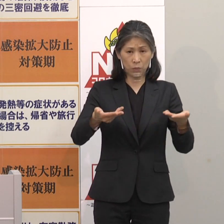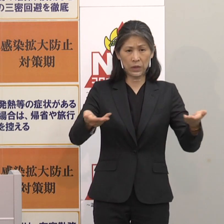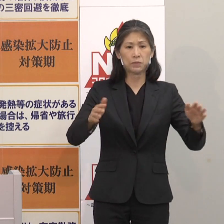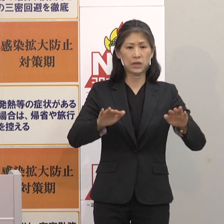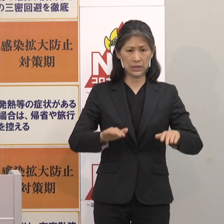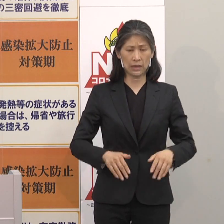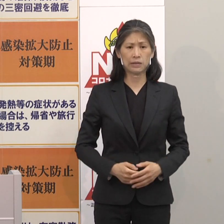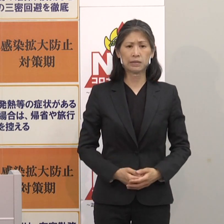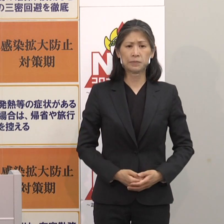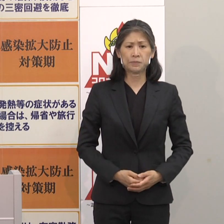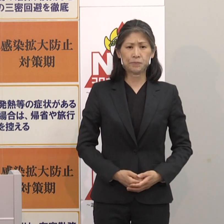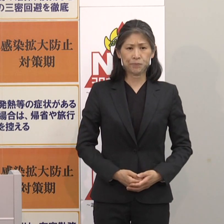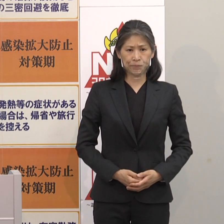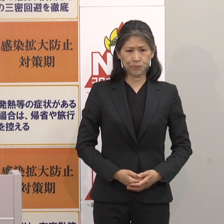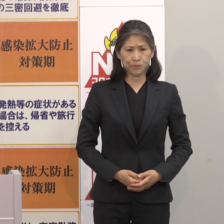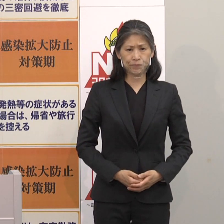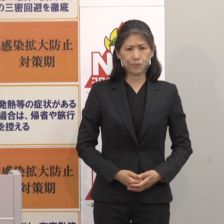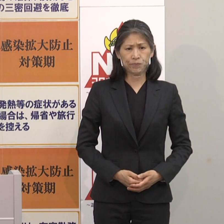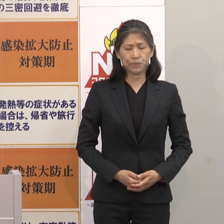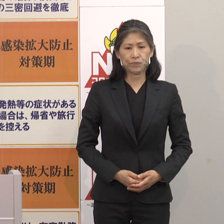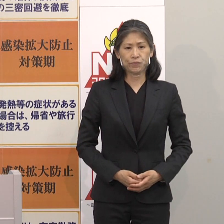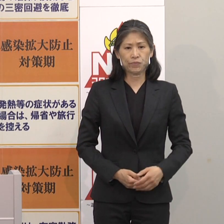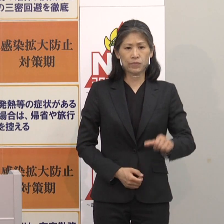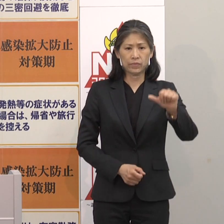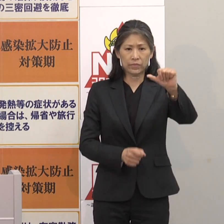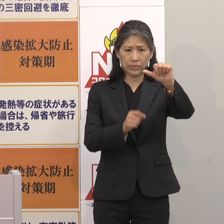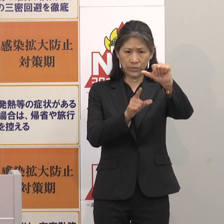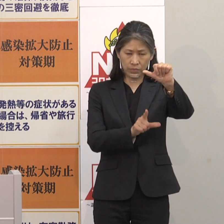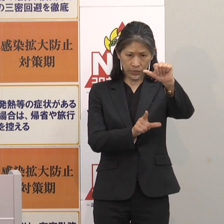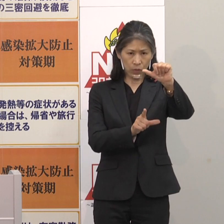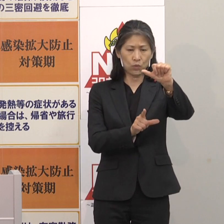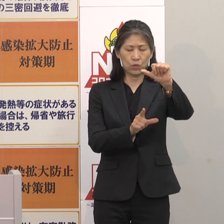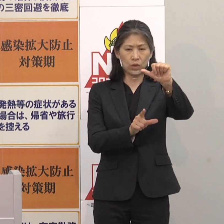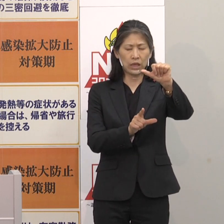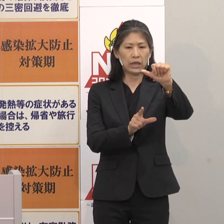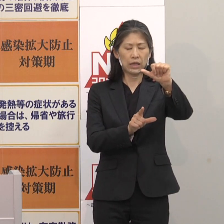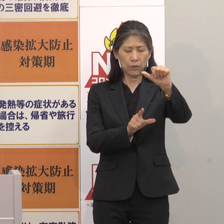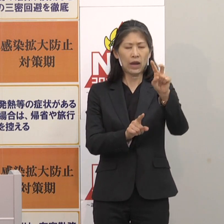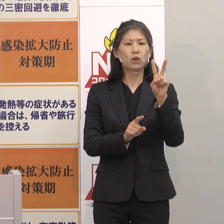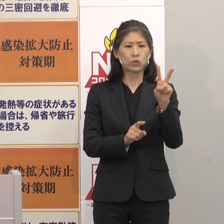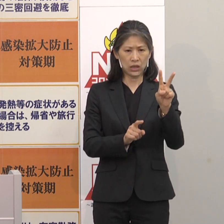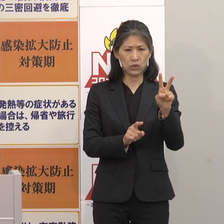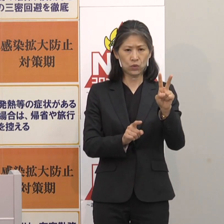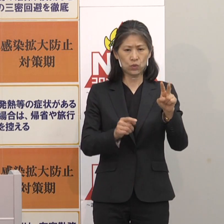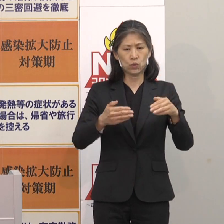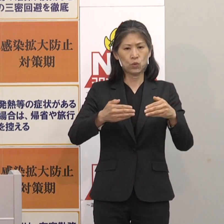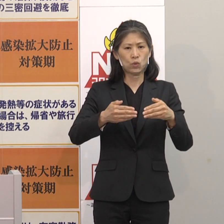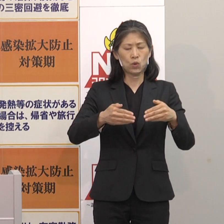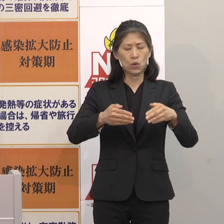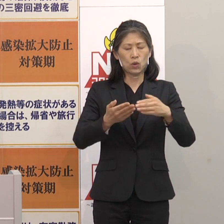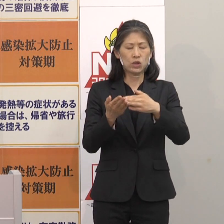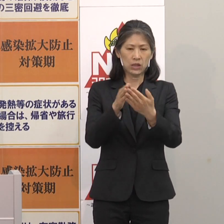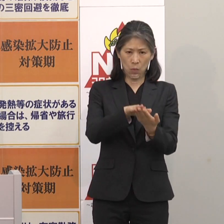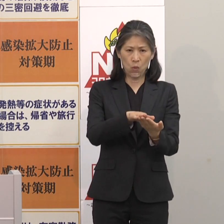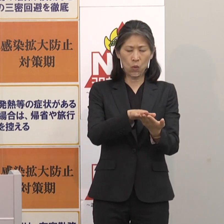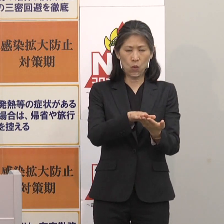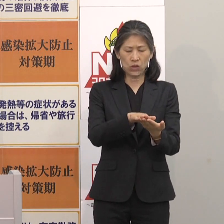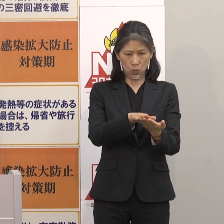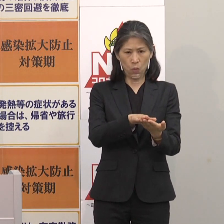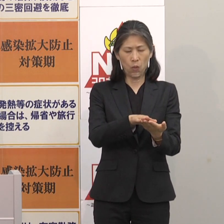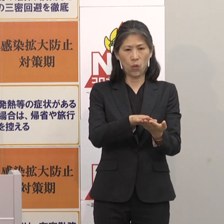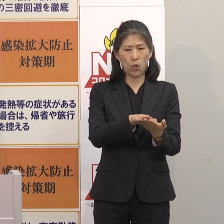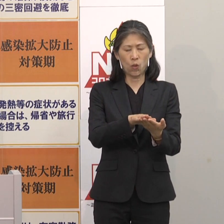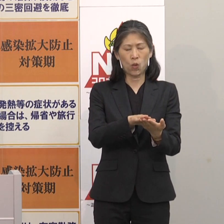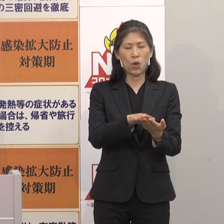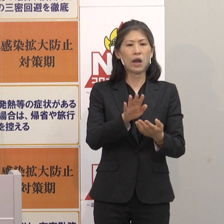が、ご覧のとおり5月2件の交通事故で、その中でも交通死亡事故が発